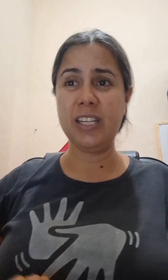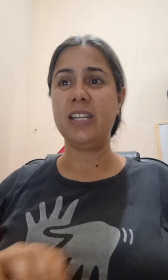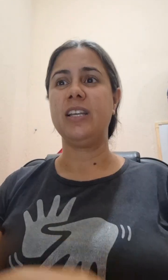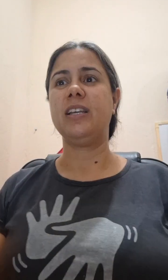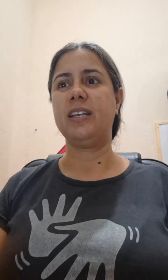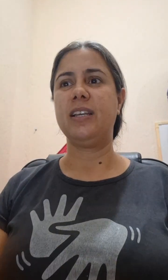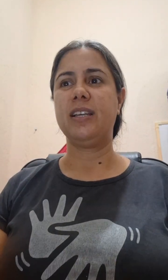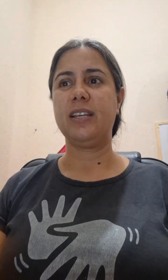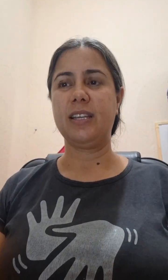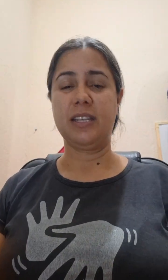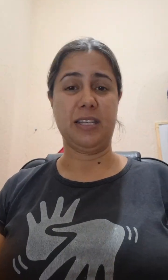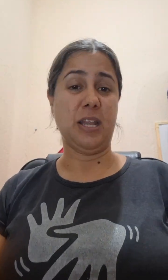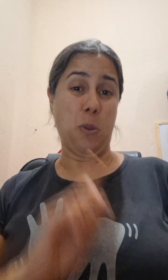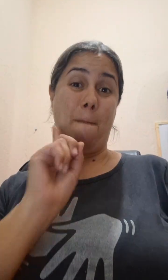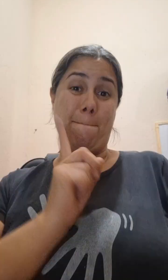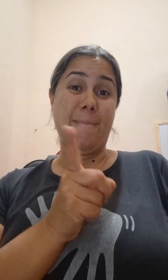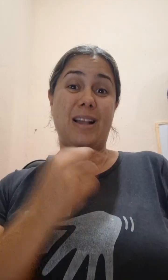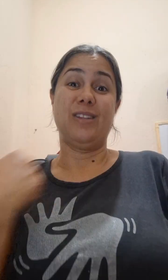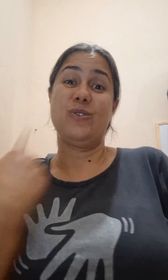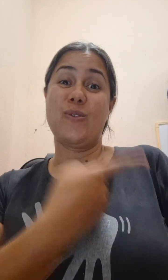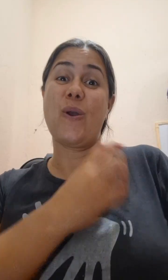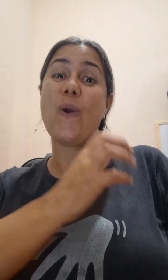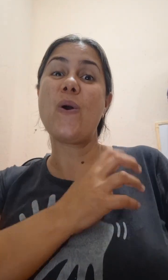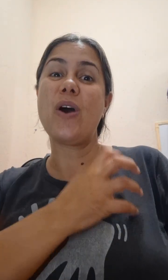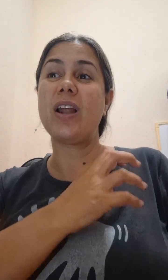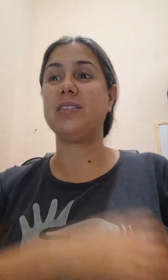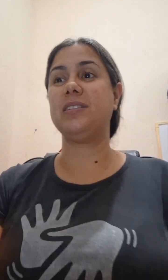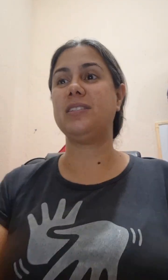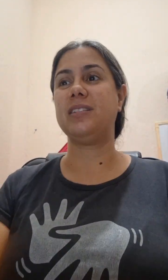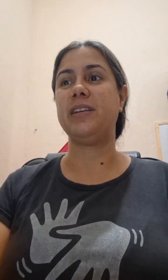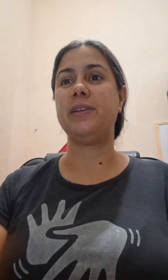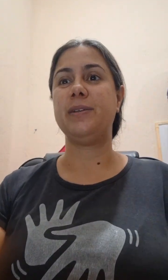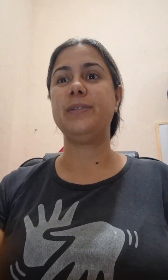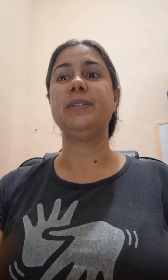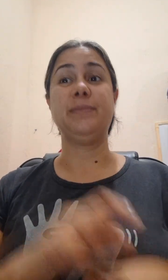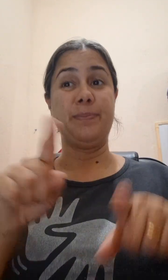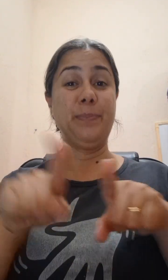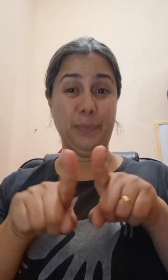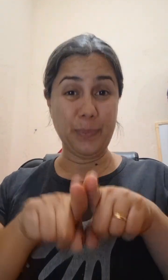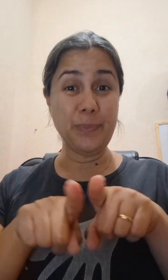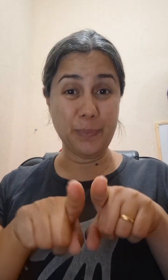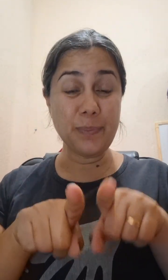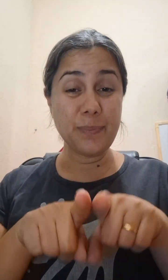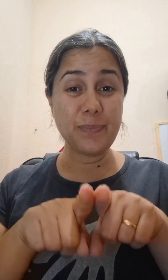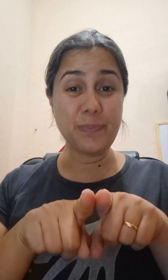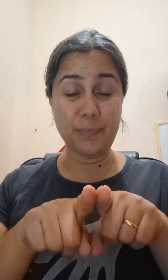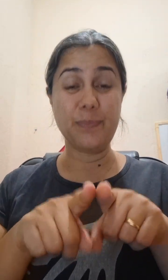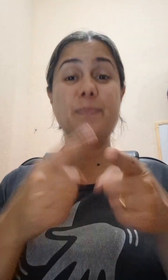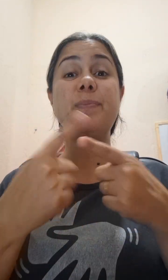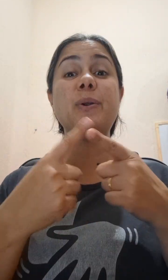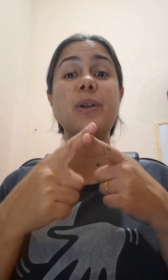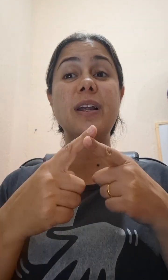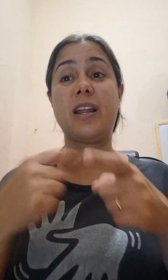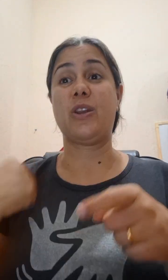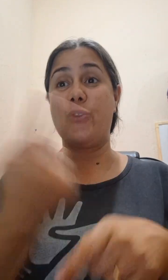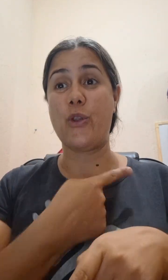de Cristo é o que manda no nosso coração, é o árbitro do nosso coração. O que nós também